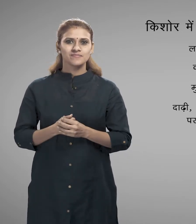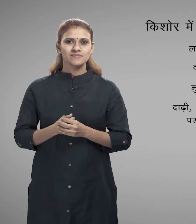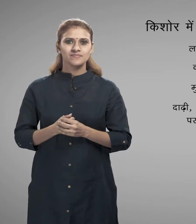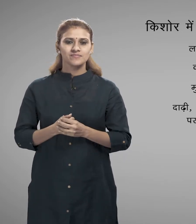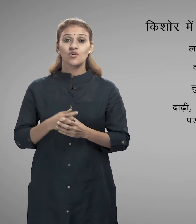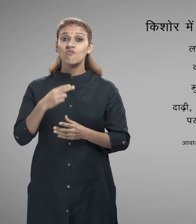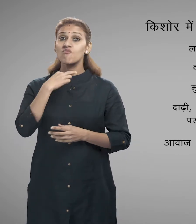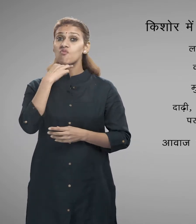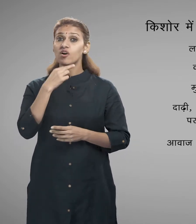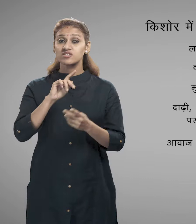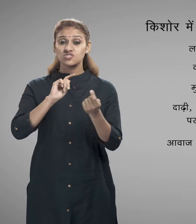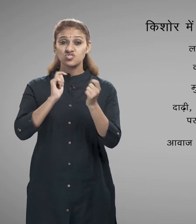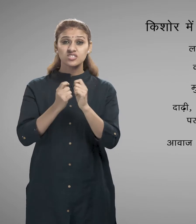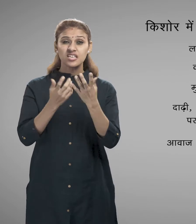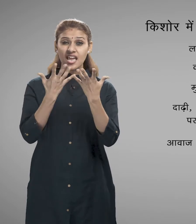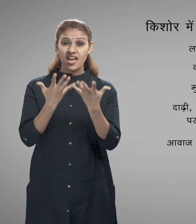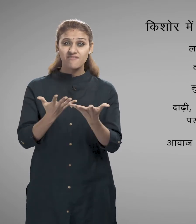आवाज में बदलाव आना,